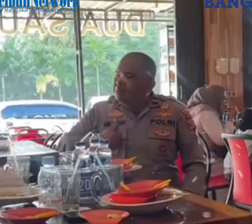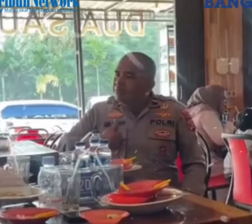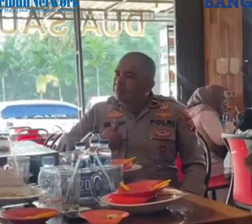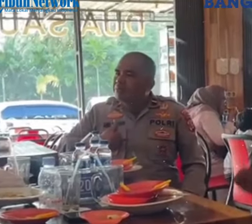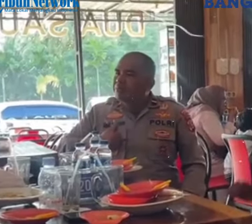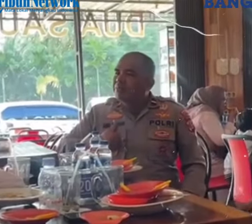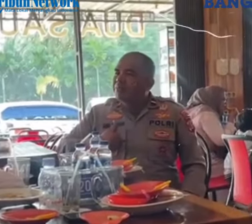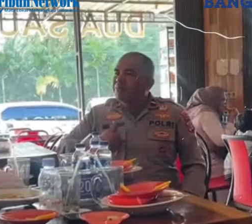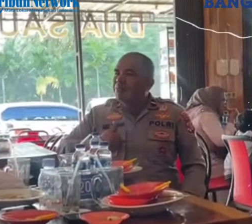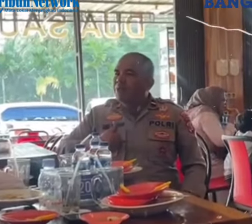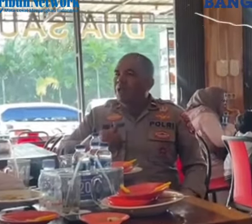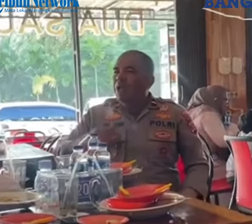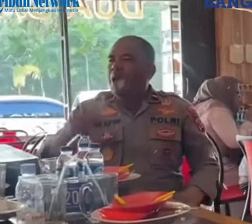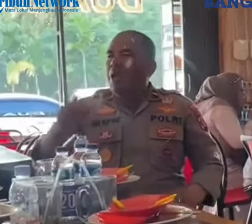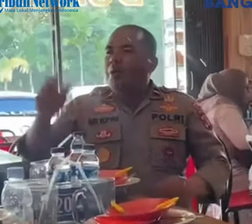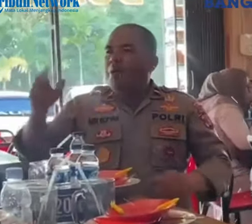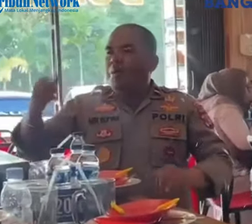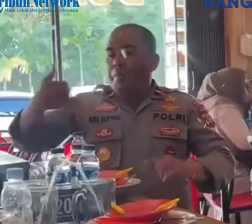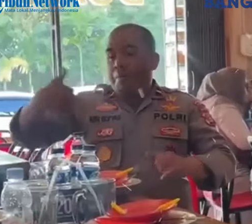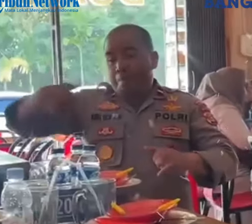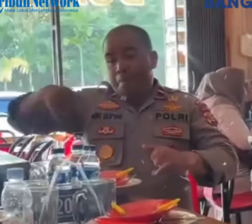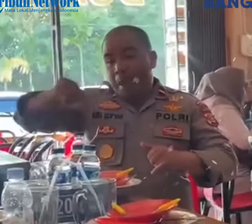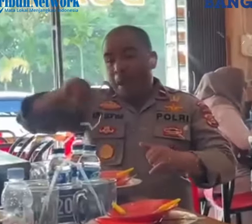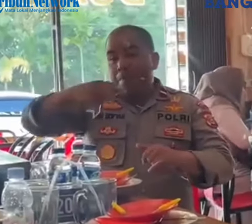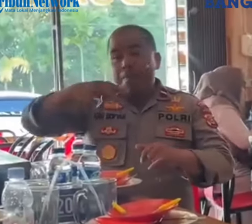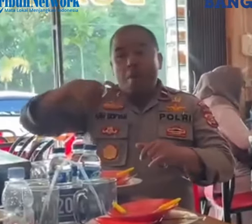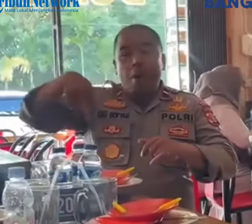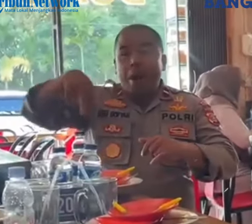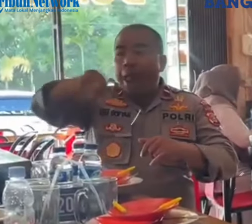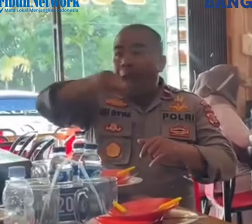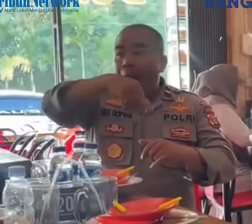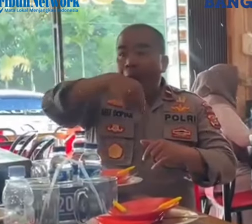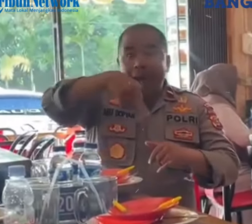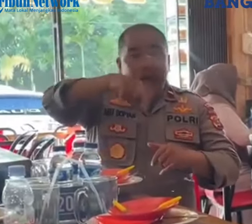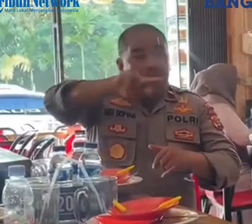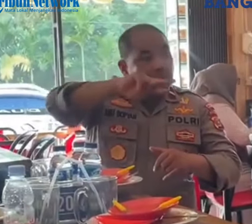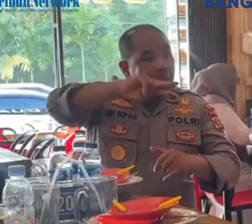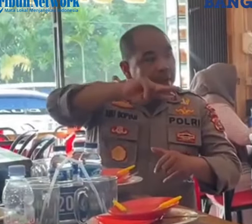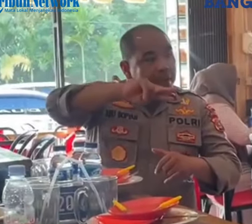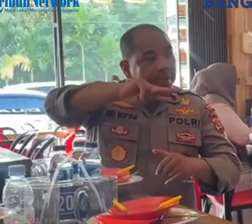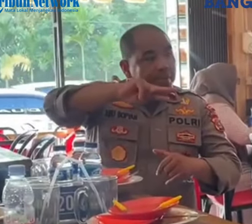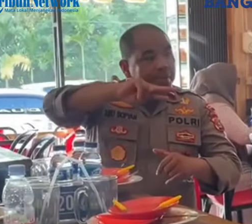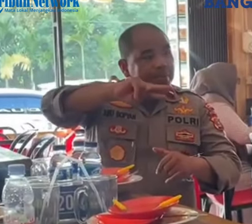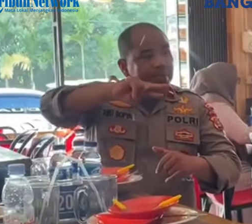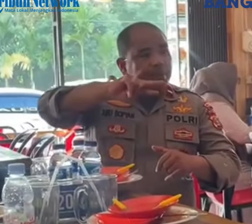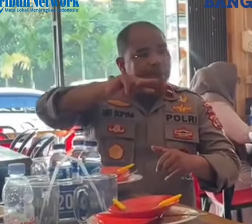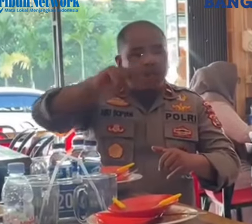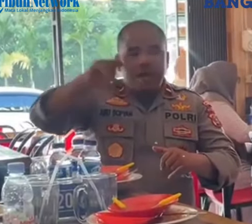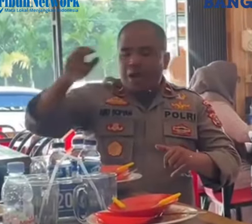menggunakan bahasa isyarat. Sehat selalu orang baik, tulis akun Divisi Humas Polri. Ibda Safrizal bahkan tak hanya berbincang